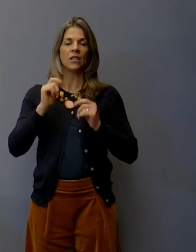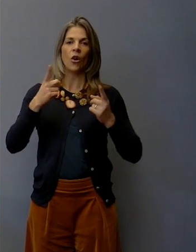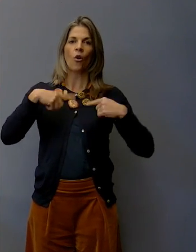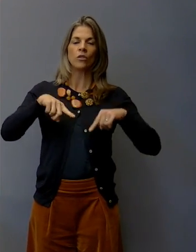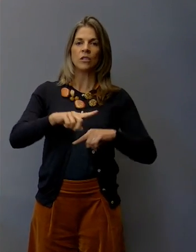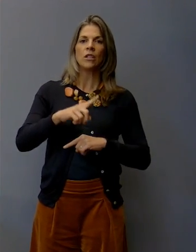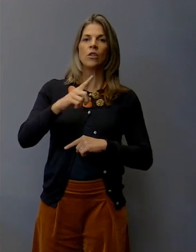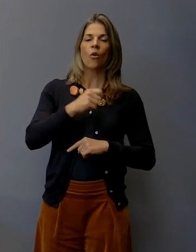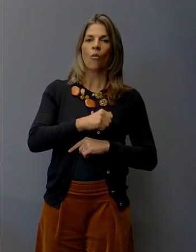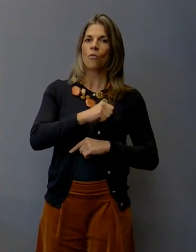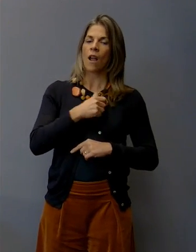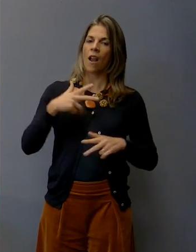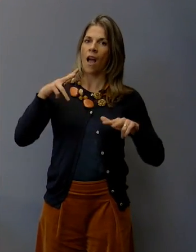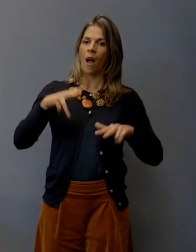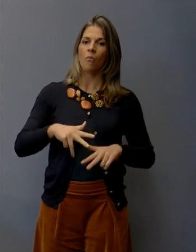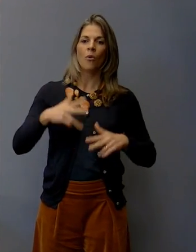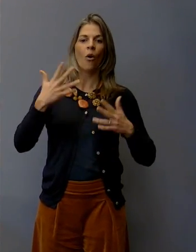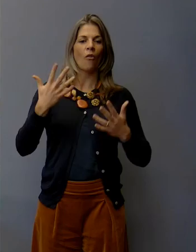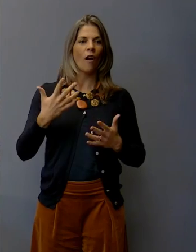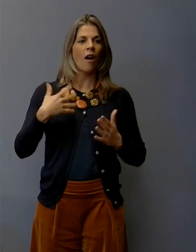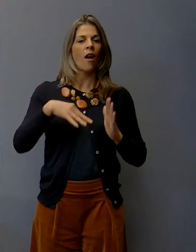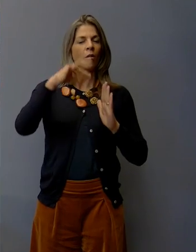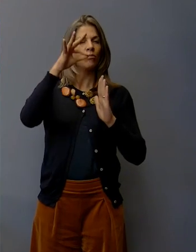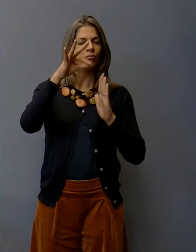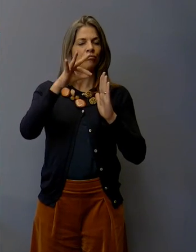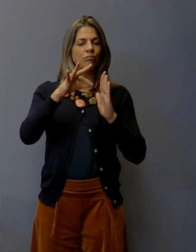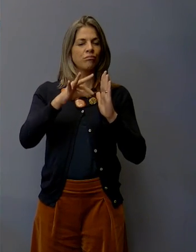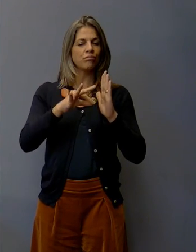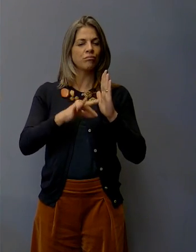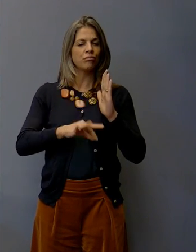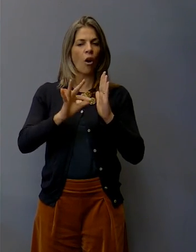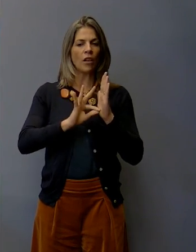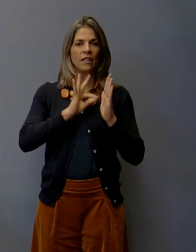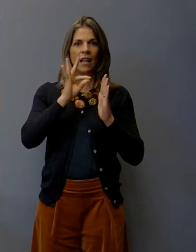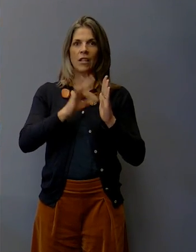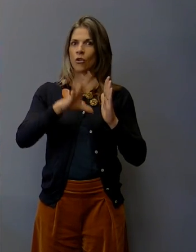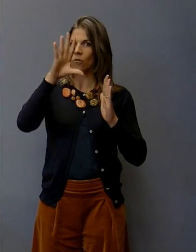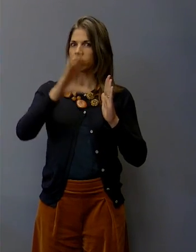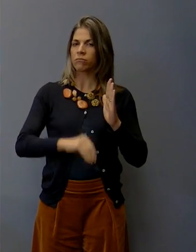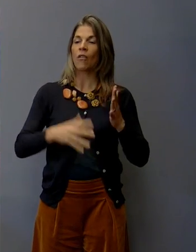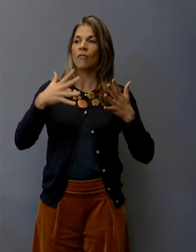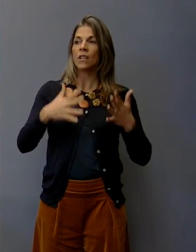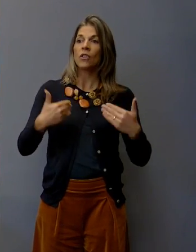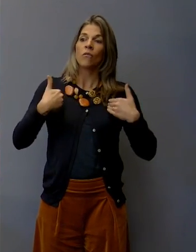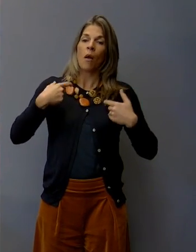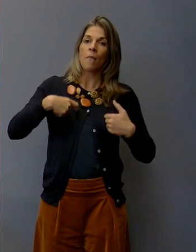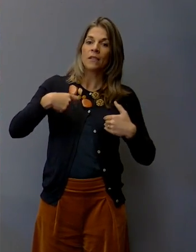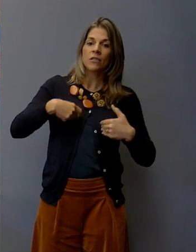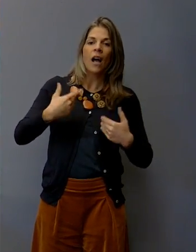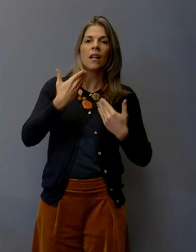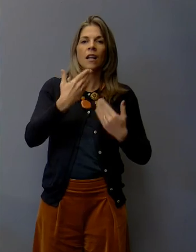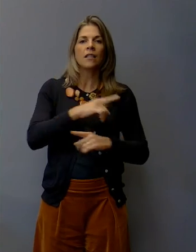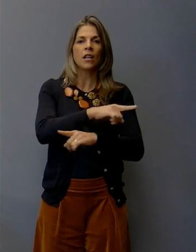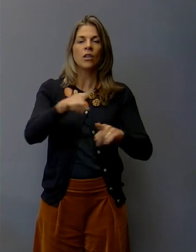approva avendo esaurito tutti i punti all'ordine del giorno da parte mia un ringraziamento a tutti i consiglieri